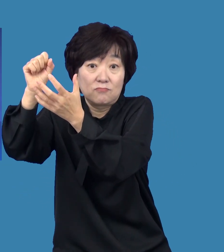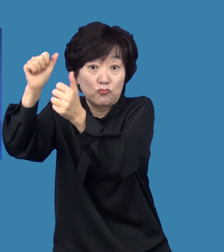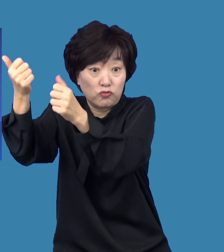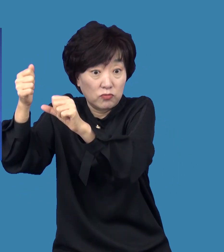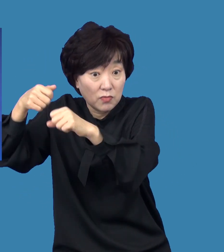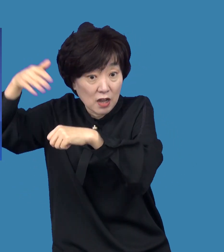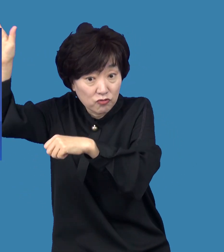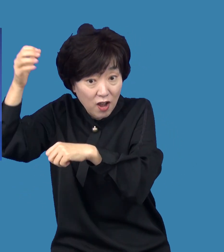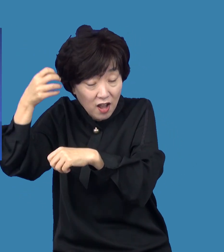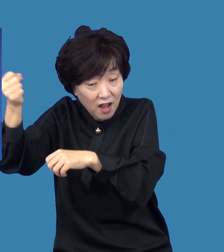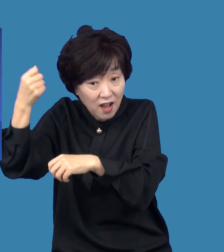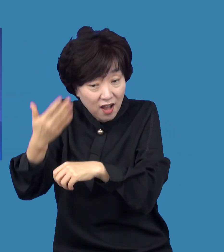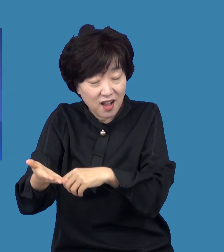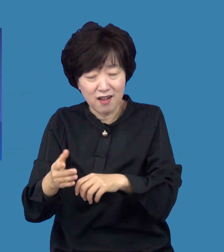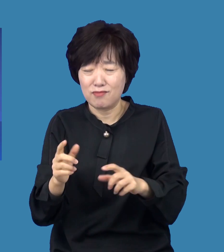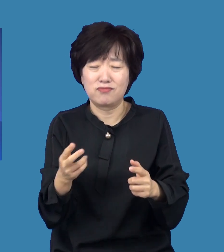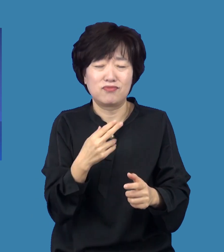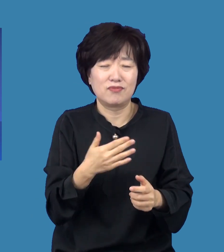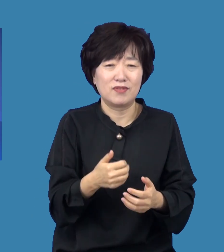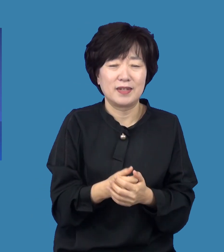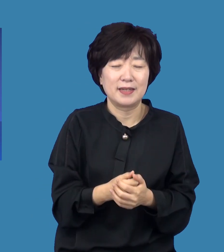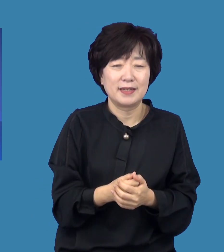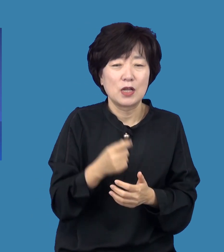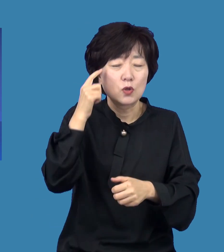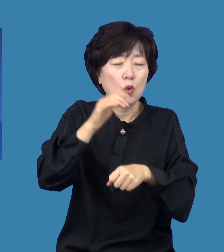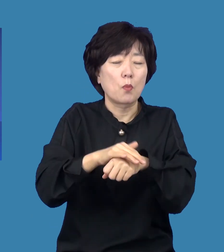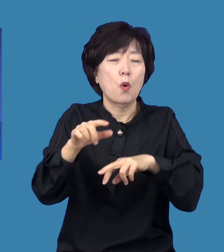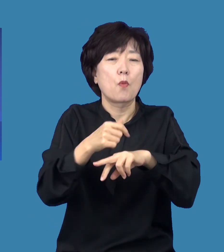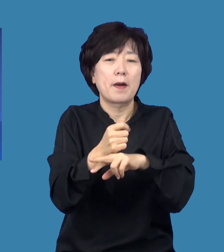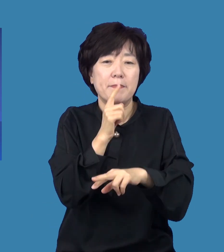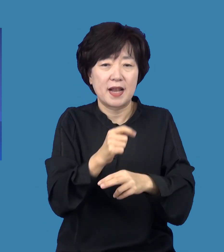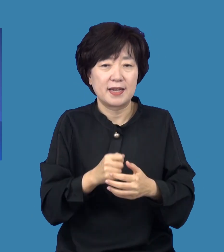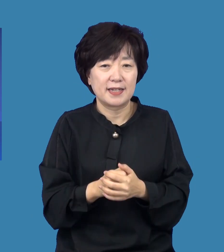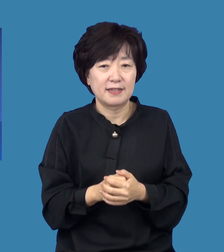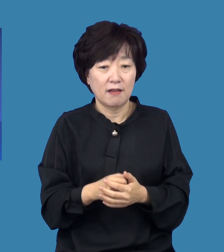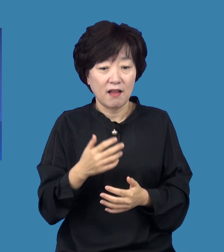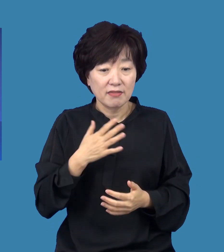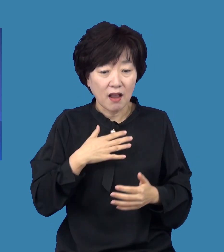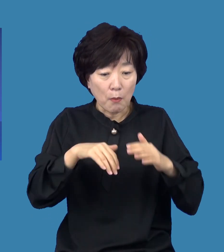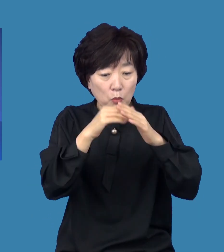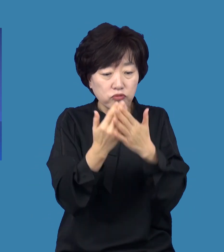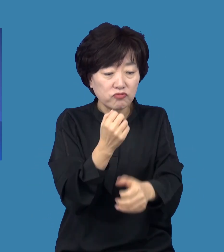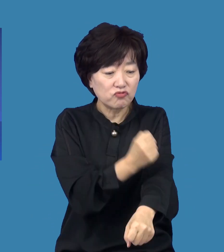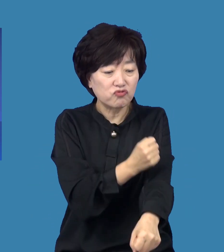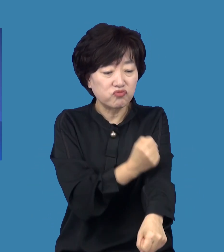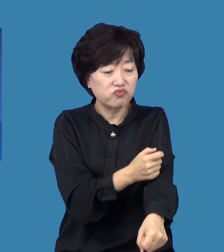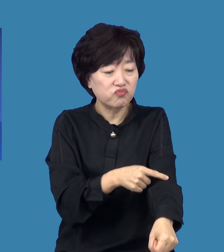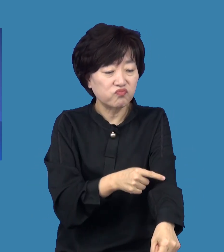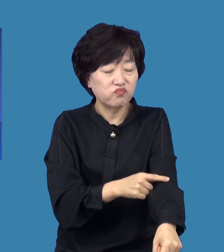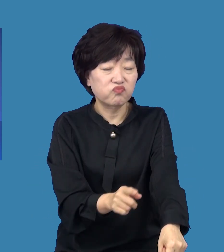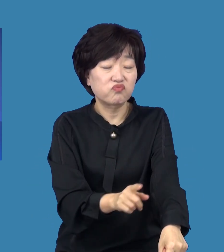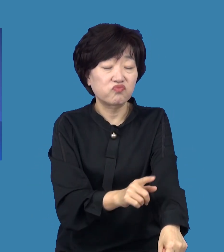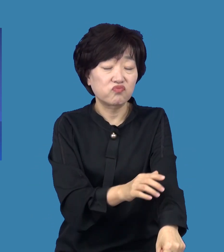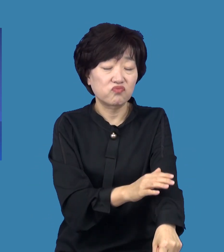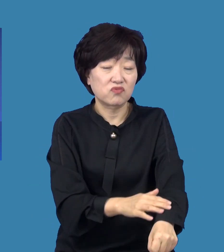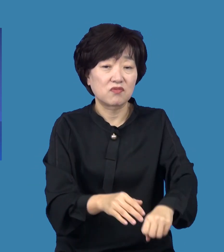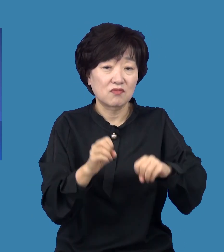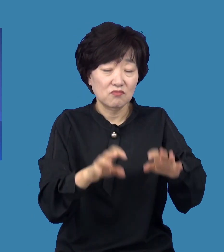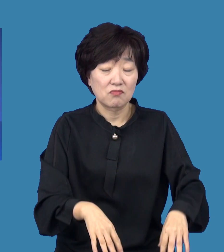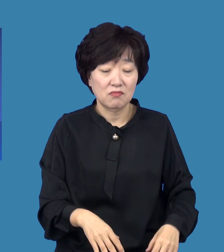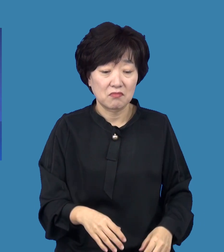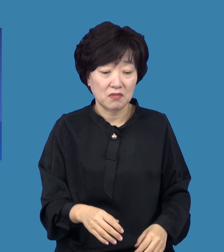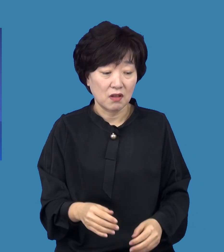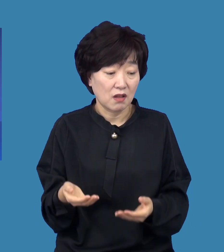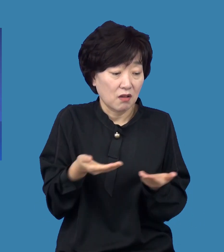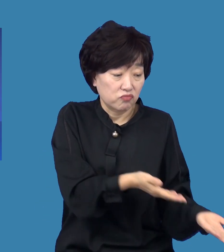보면 솔로몬이 아주 적나라하게 얘기합니다. 내가 모든 수고한 것을 미워하는데 왜냐하면 내 뒤를 이에게 주고 끝나는